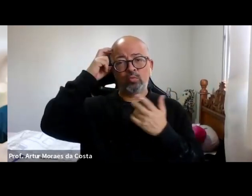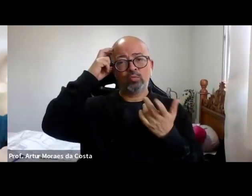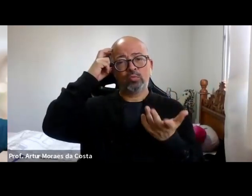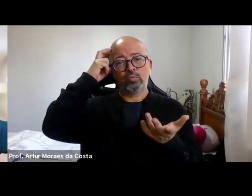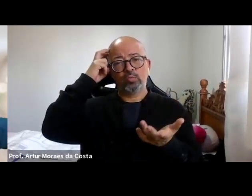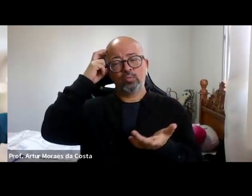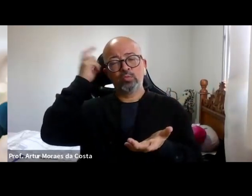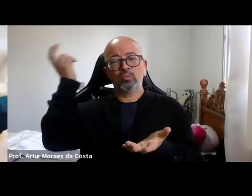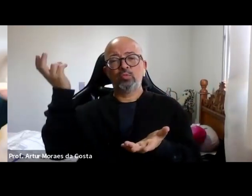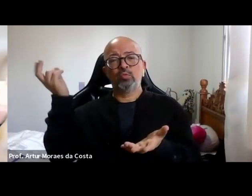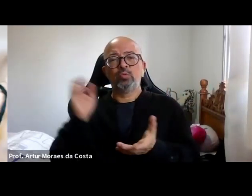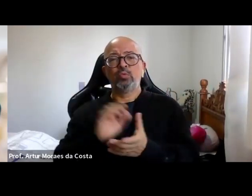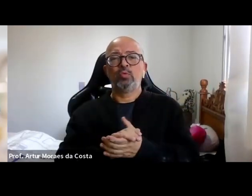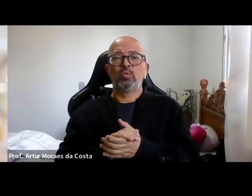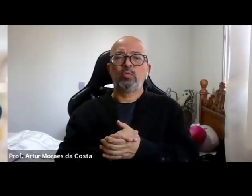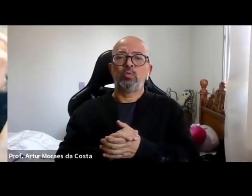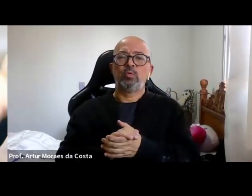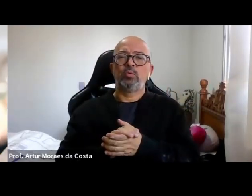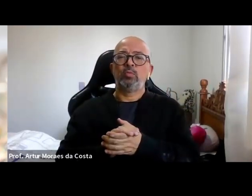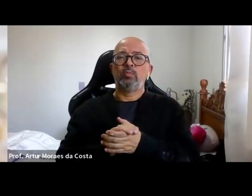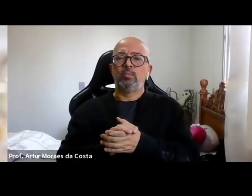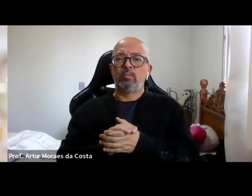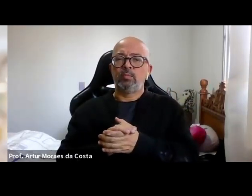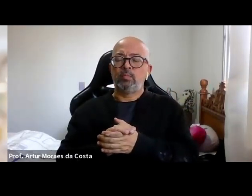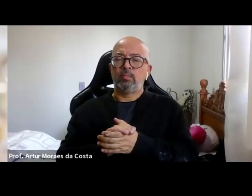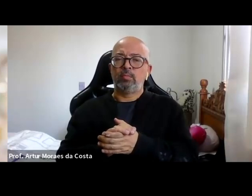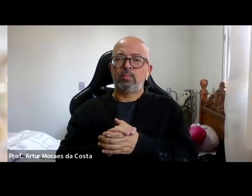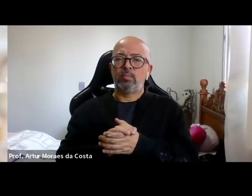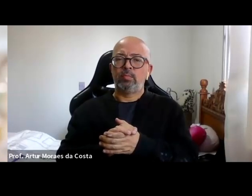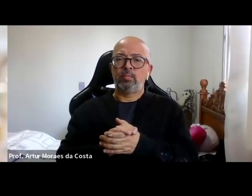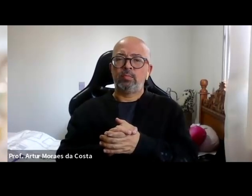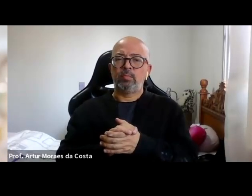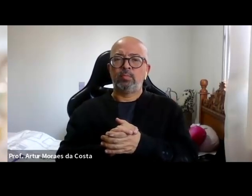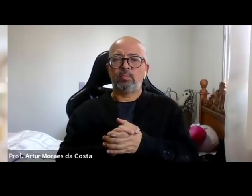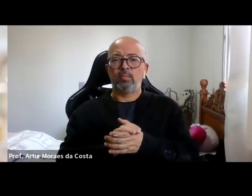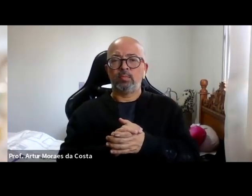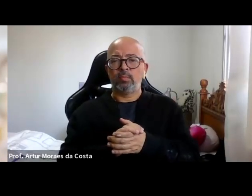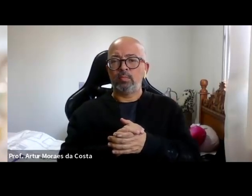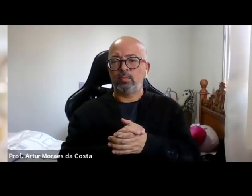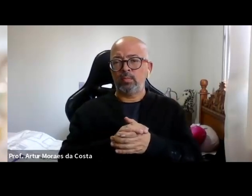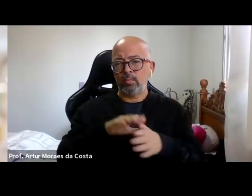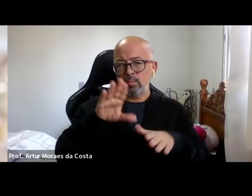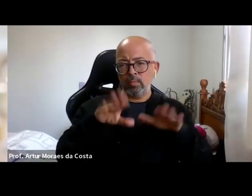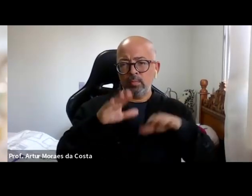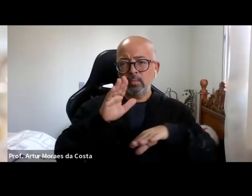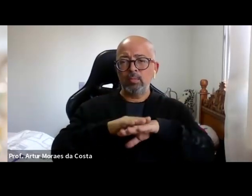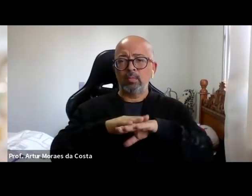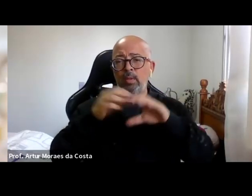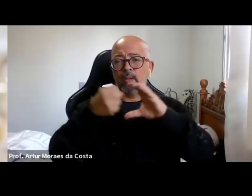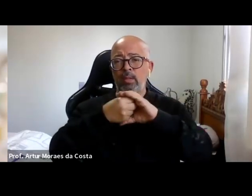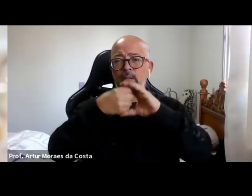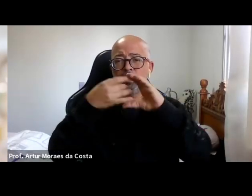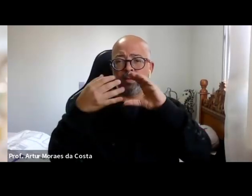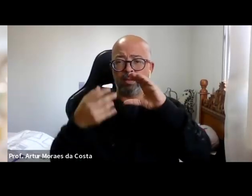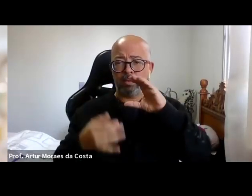paisajes la descripción de las personalidades importantes de la política o de la farándula los